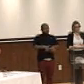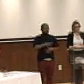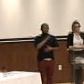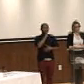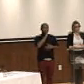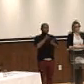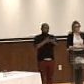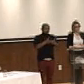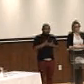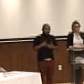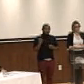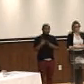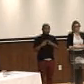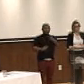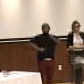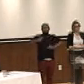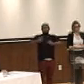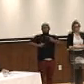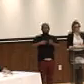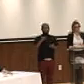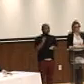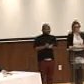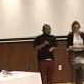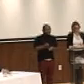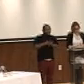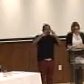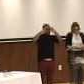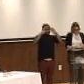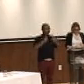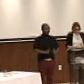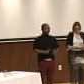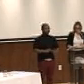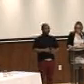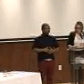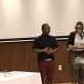contenha para que o debate não se torne desrespeitoso.